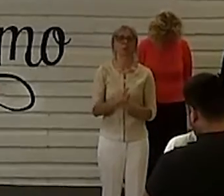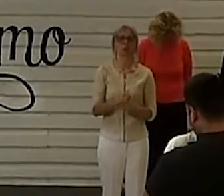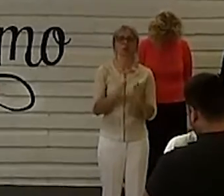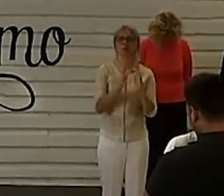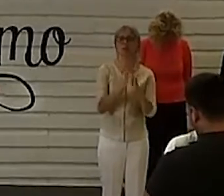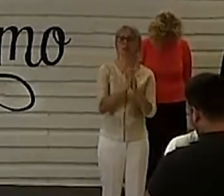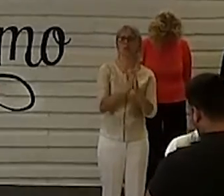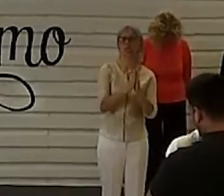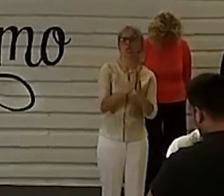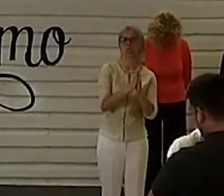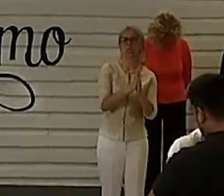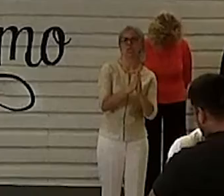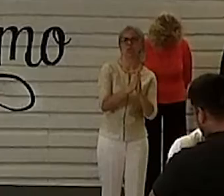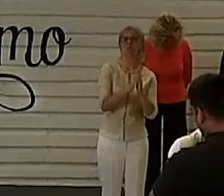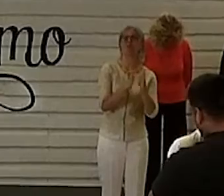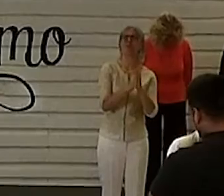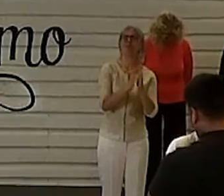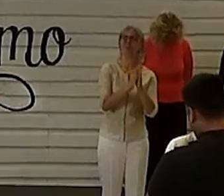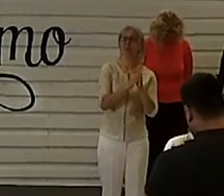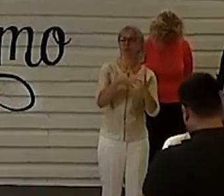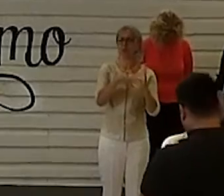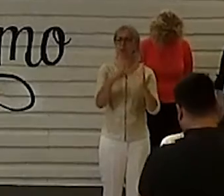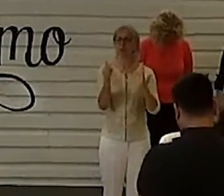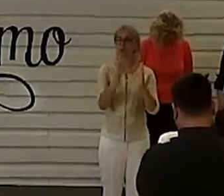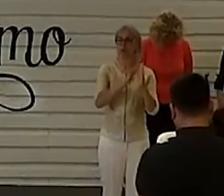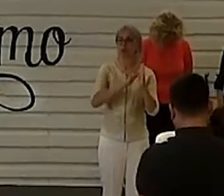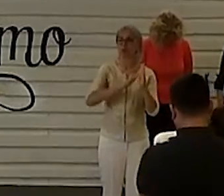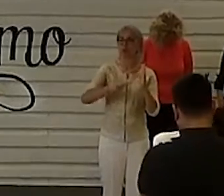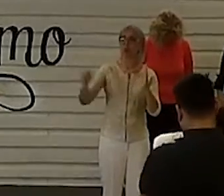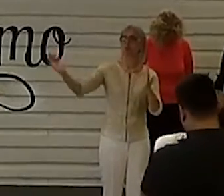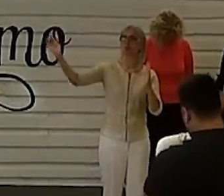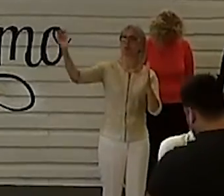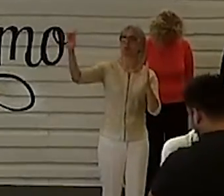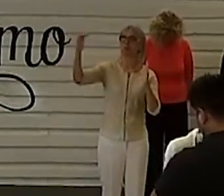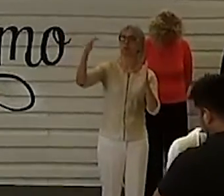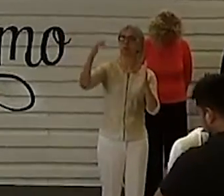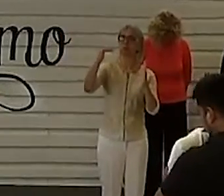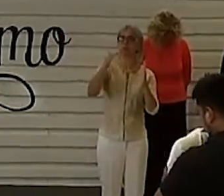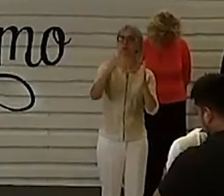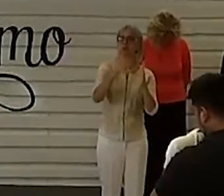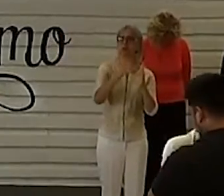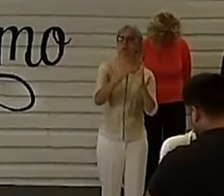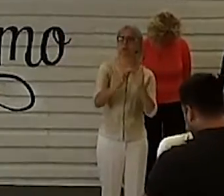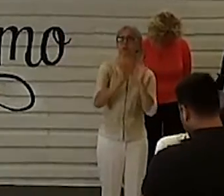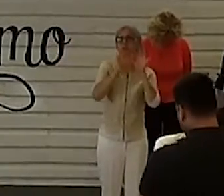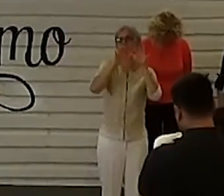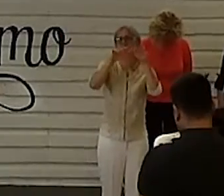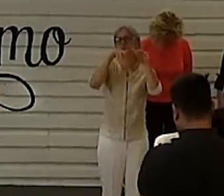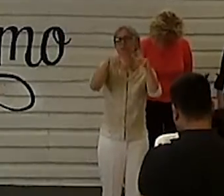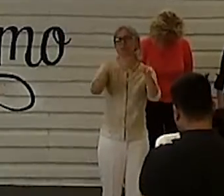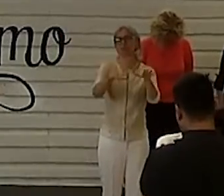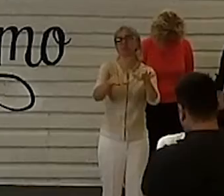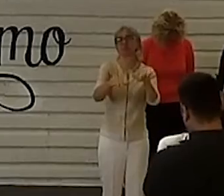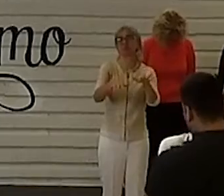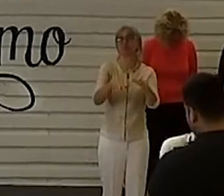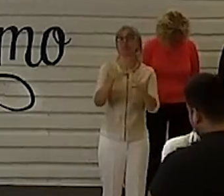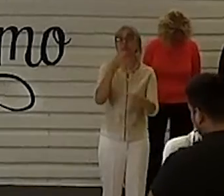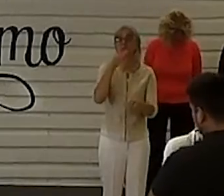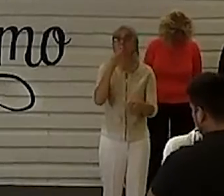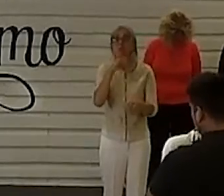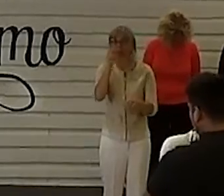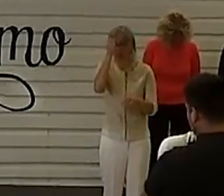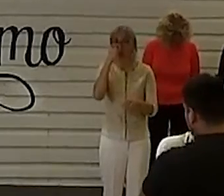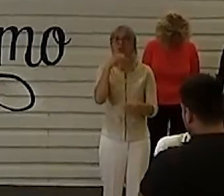chiese che siano ripiene di Spirito Santo, dove predico un Evangelo vero,